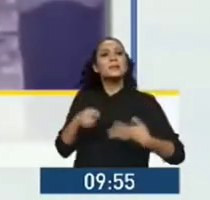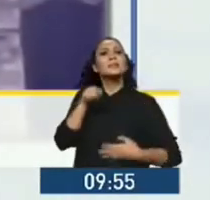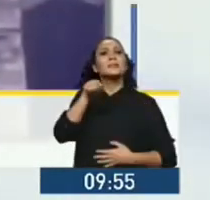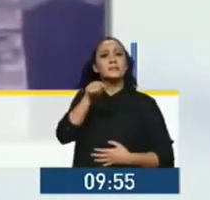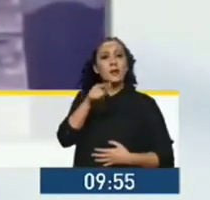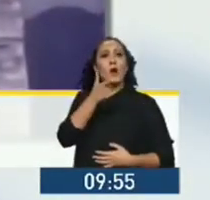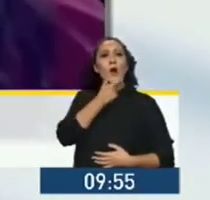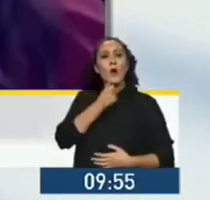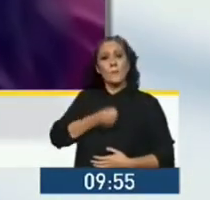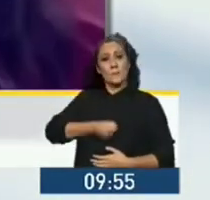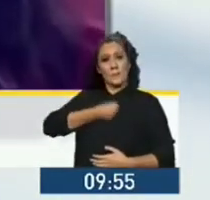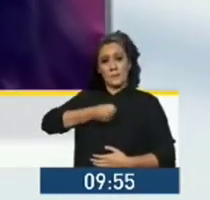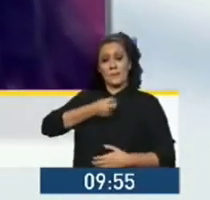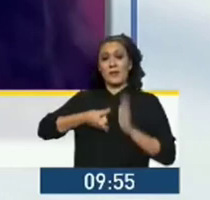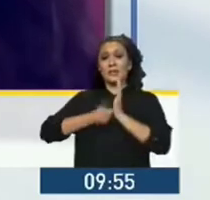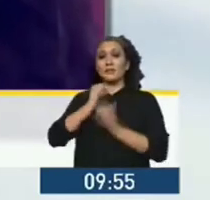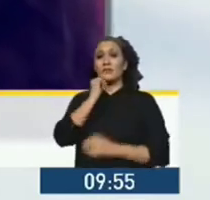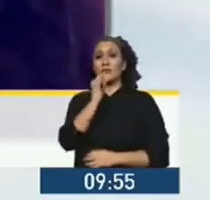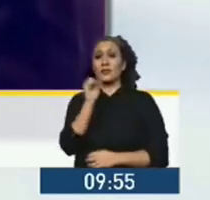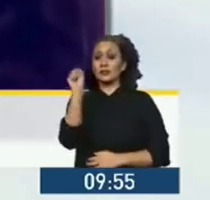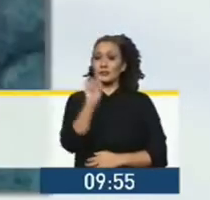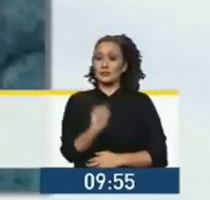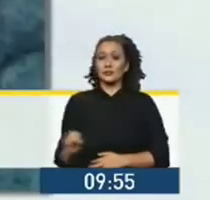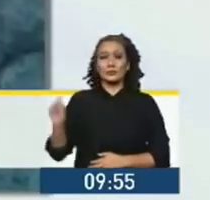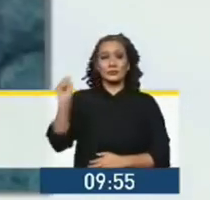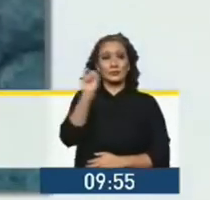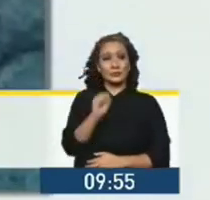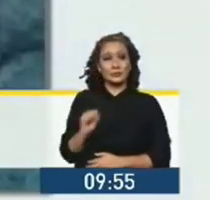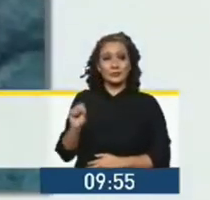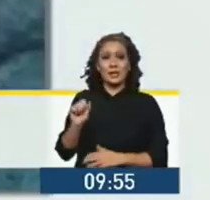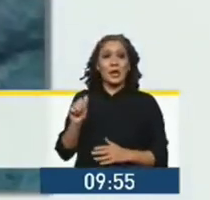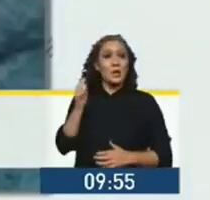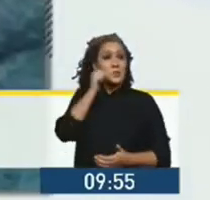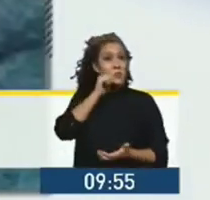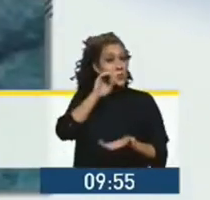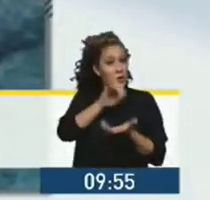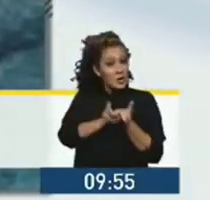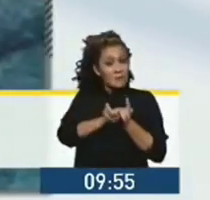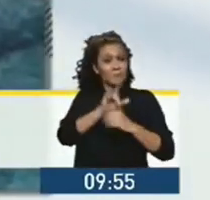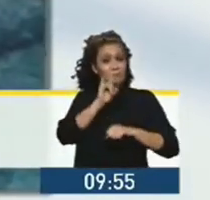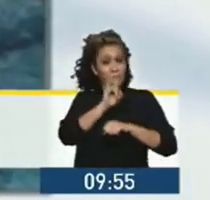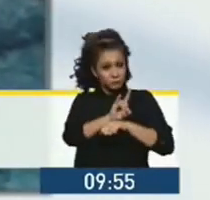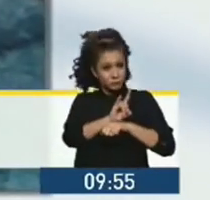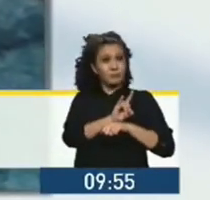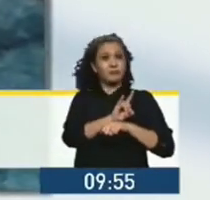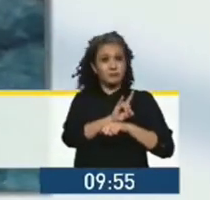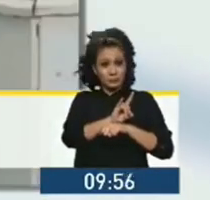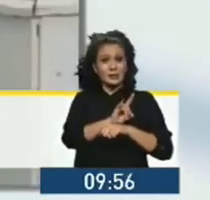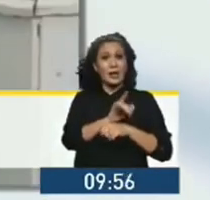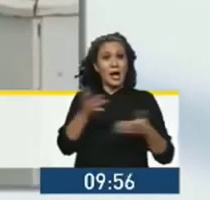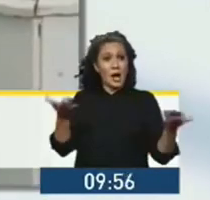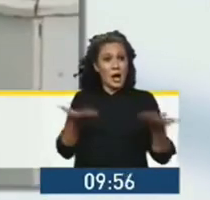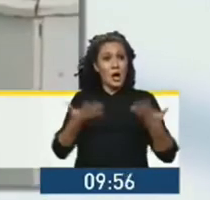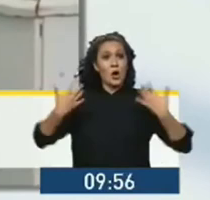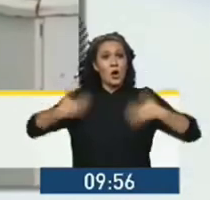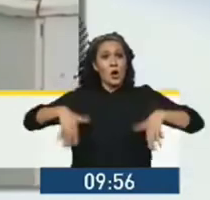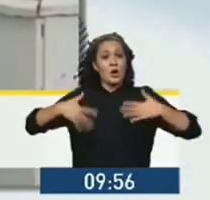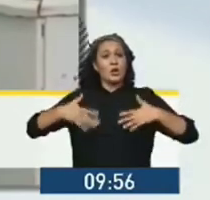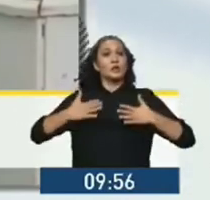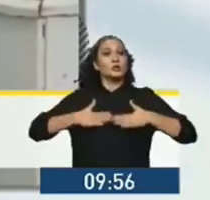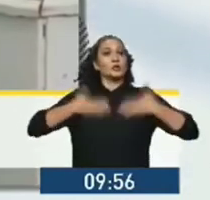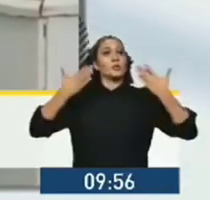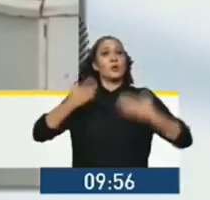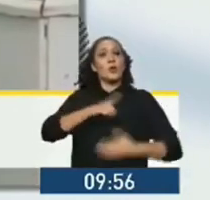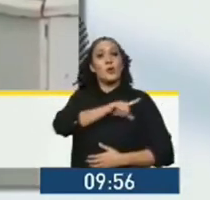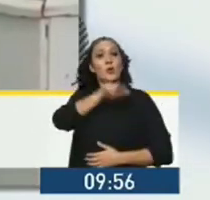se dizia solteiro. Já a mulher traída ficou ainda mais surpresa ao ver